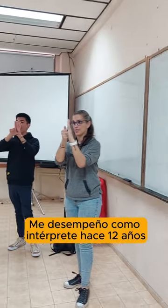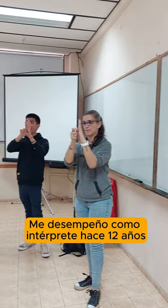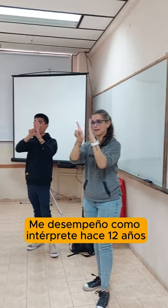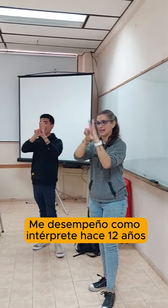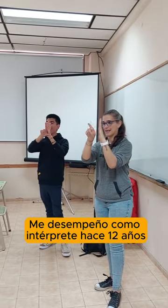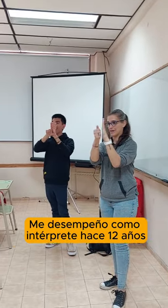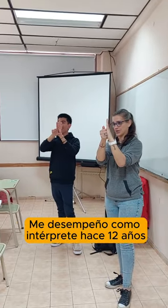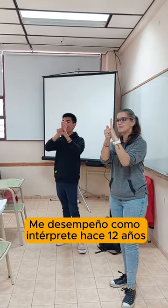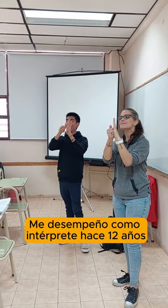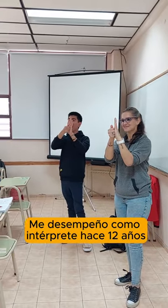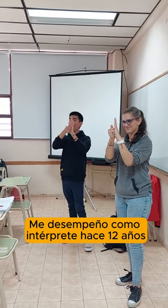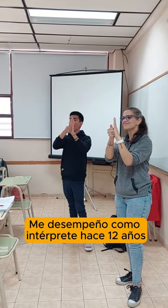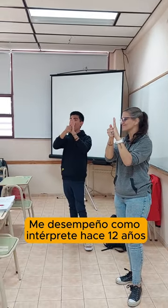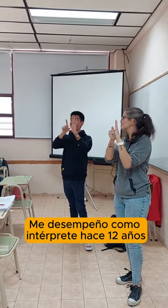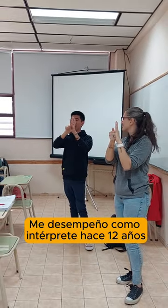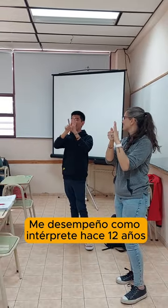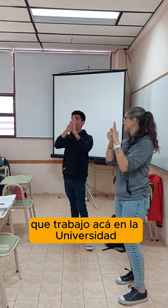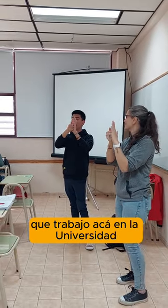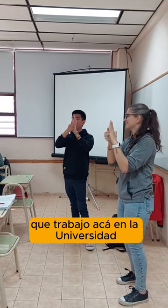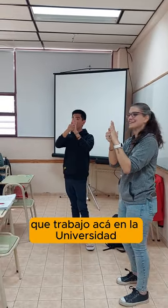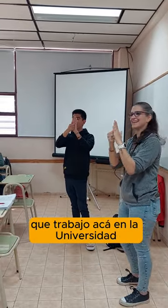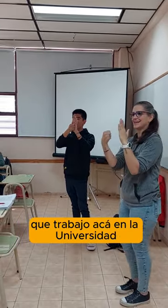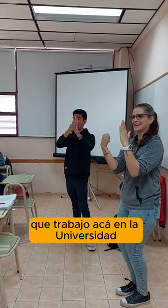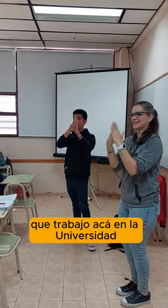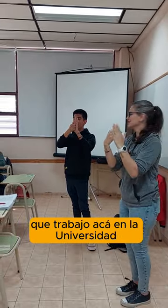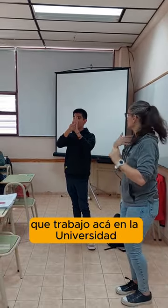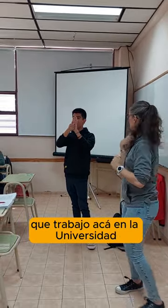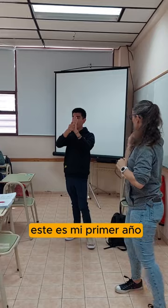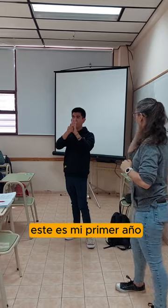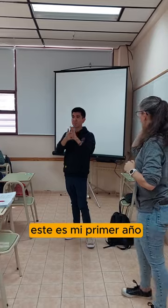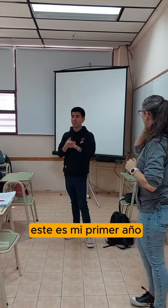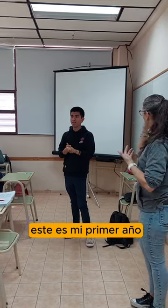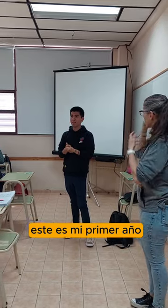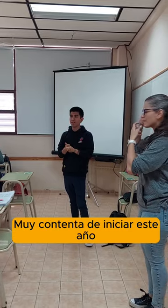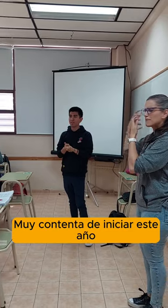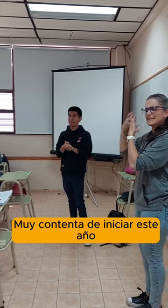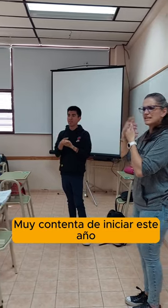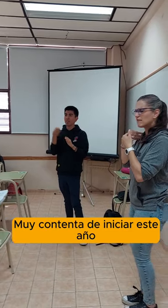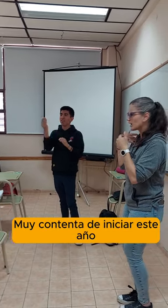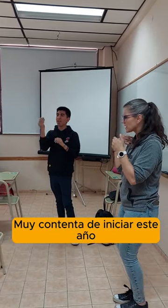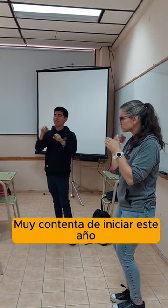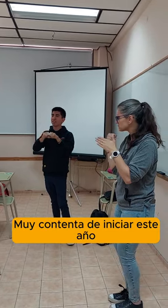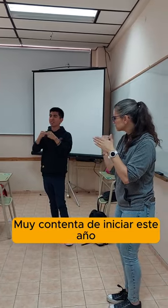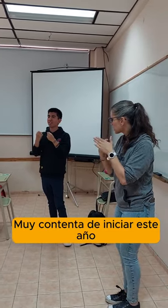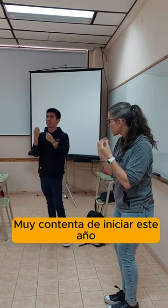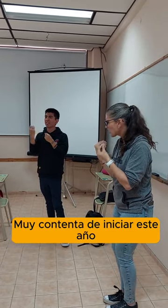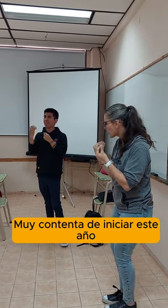hace 12 años, que trabajo acá en la universidad. Este es mi primer año, muy contenta de iniciar este año.